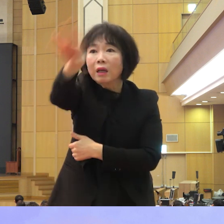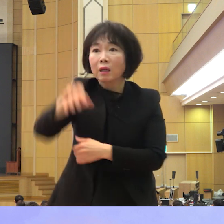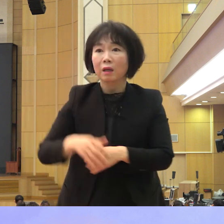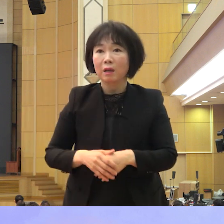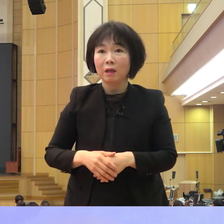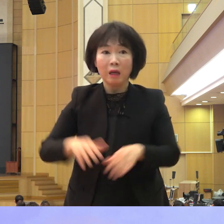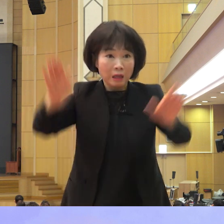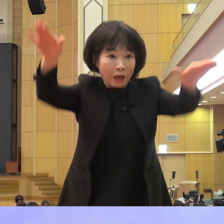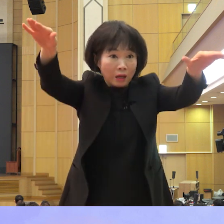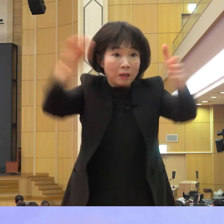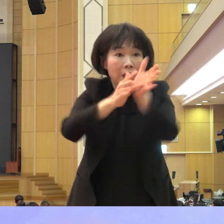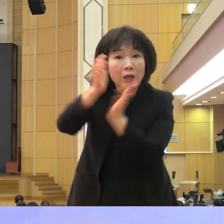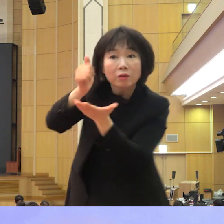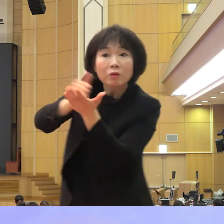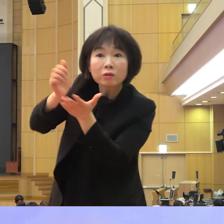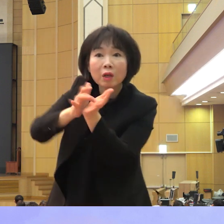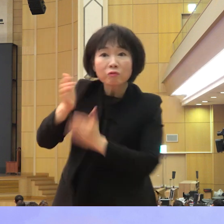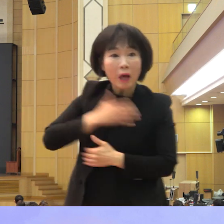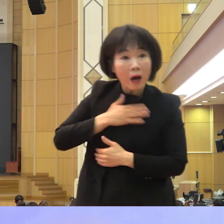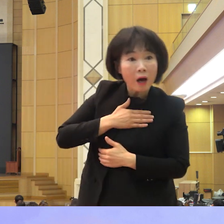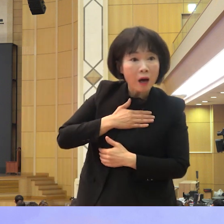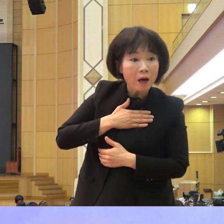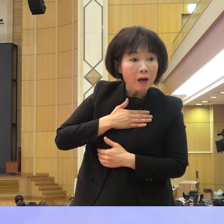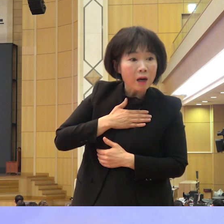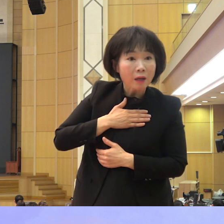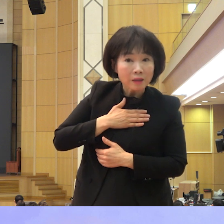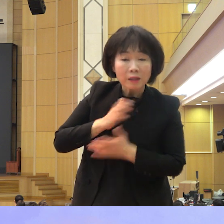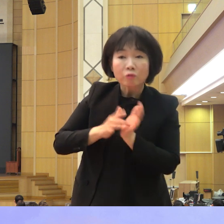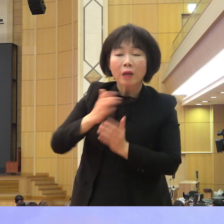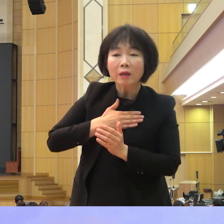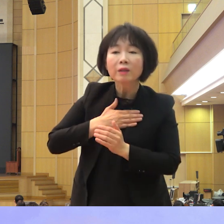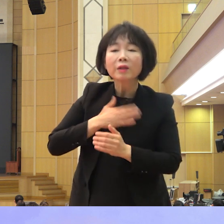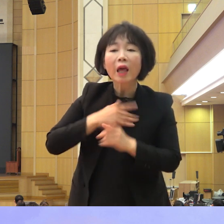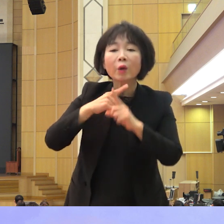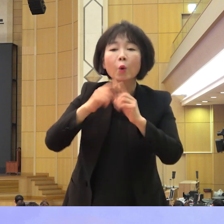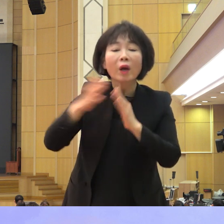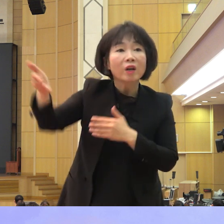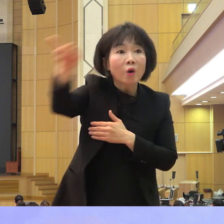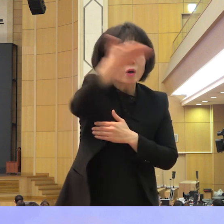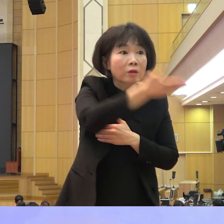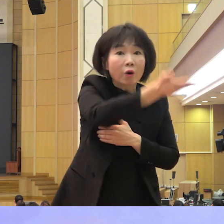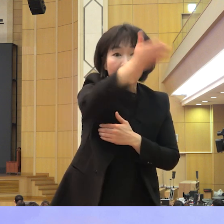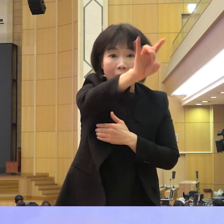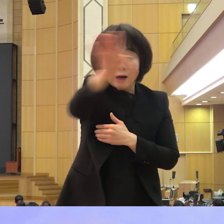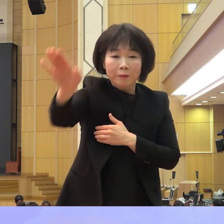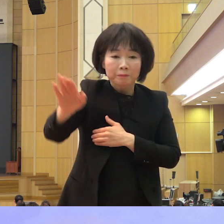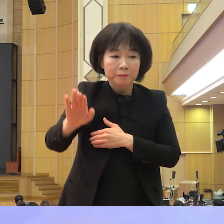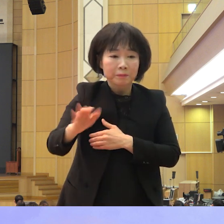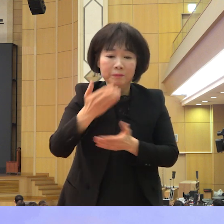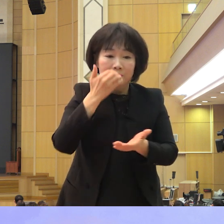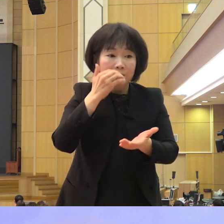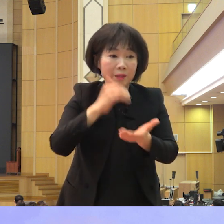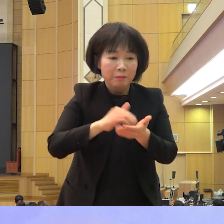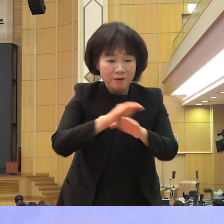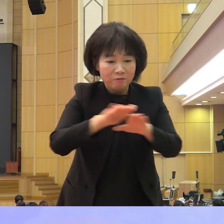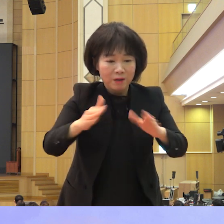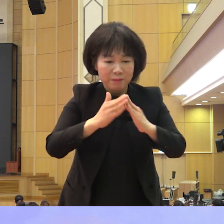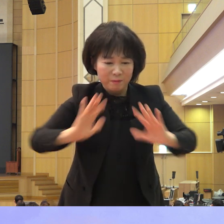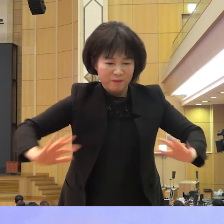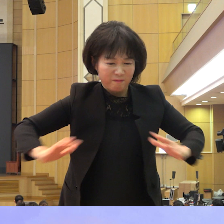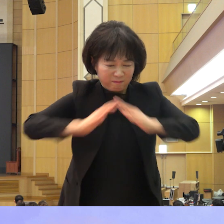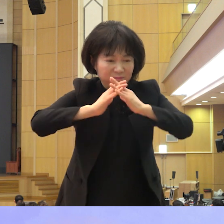예수님이 말하길, 나는 내 교회를 반석 위에 세우리니 음부의 권세가 이기지